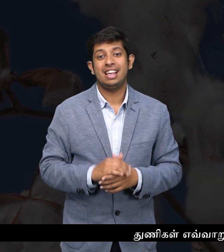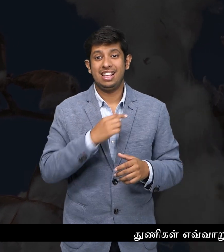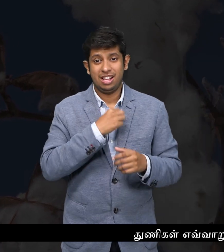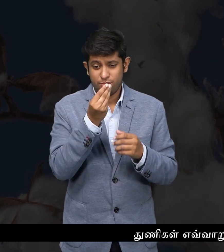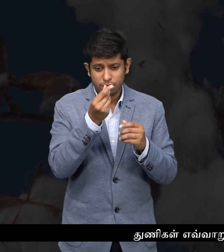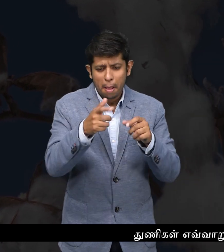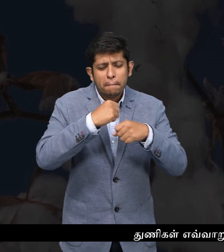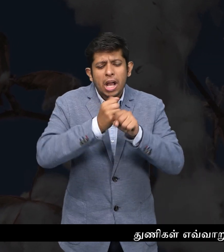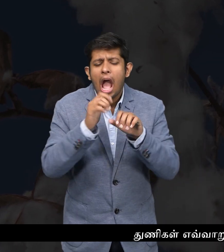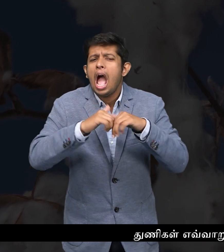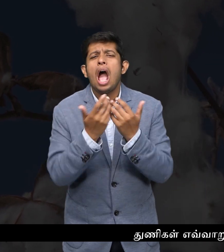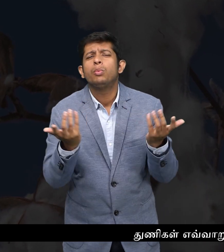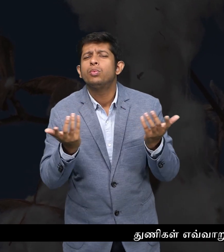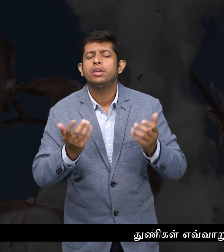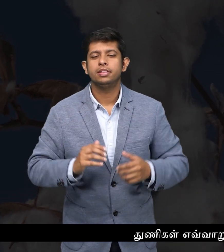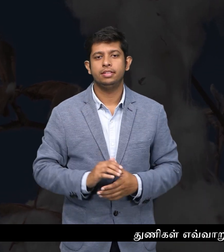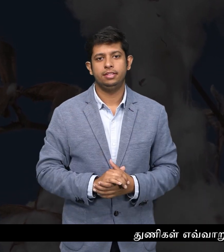துணிகள் எவ்வாறு தயாரிக்கப்படுகின்றன?